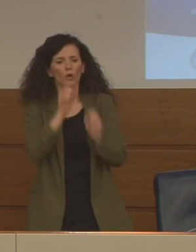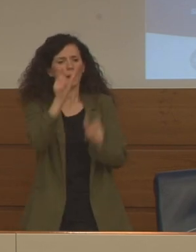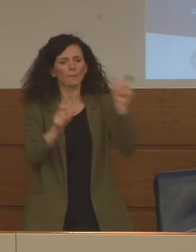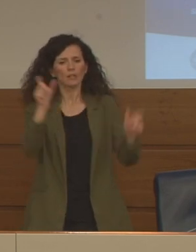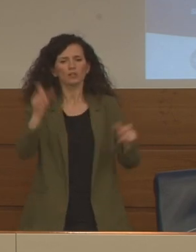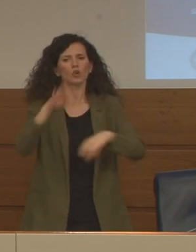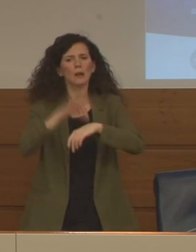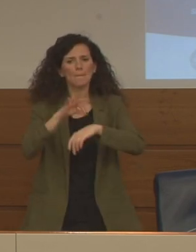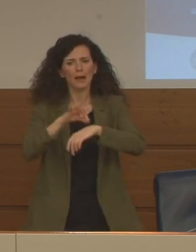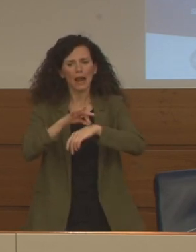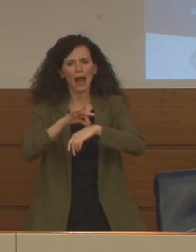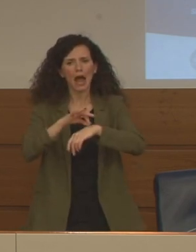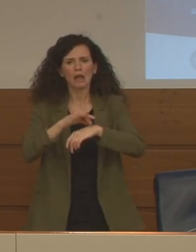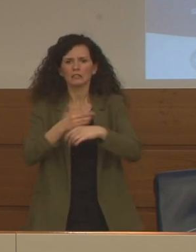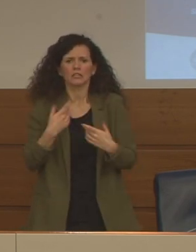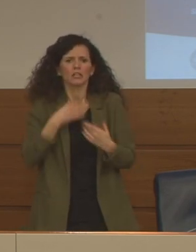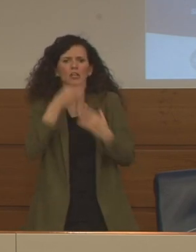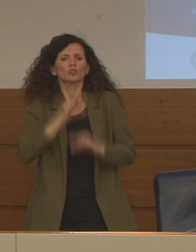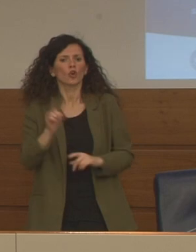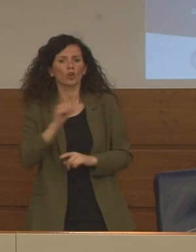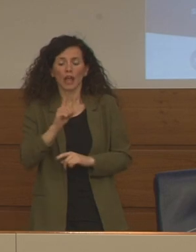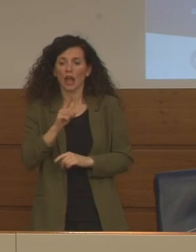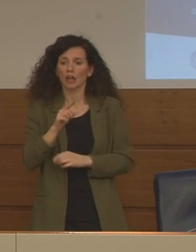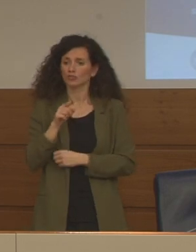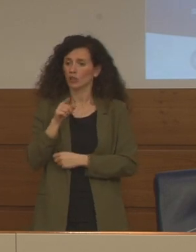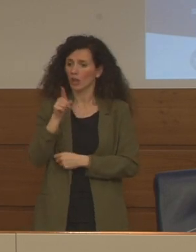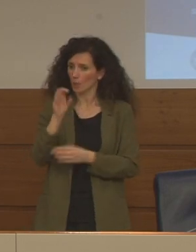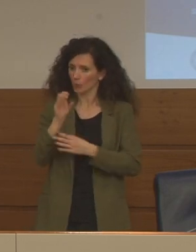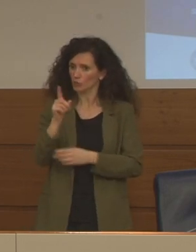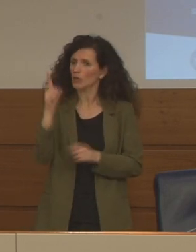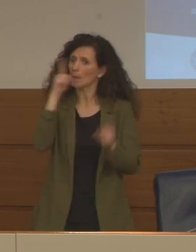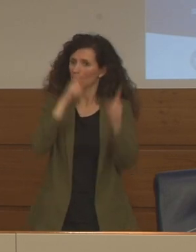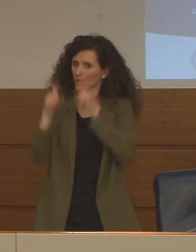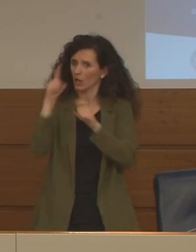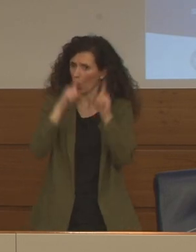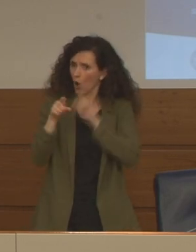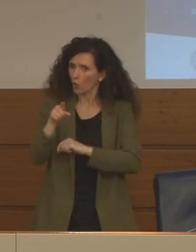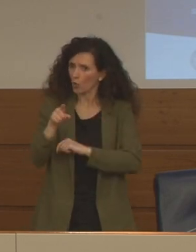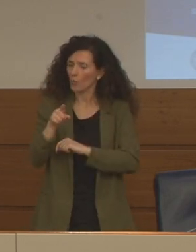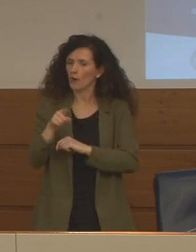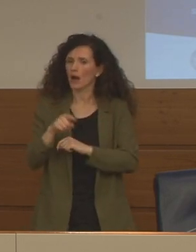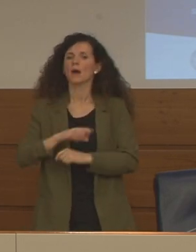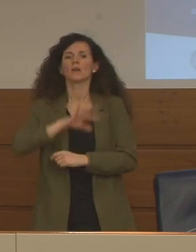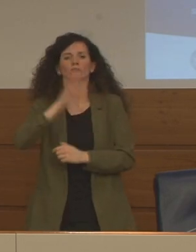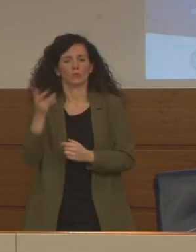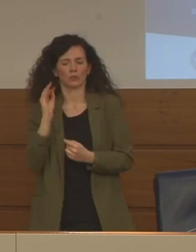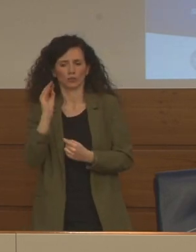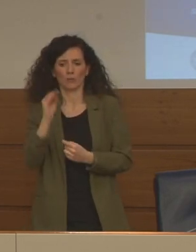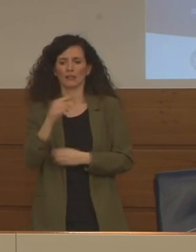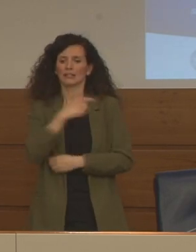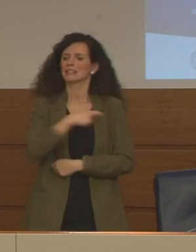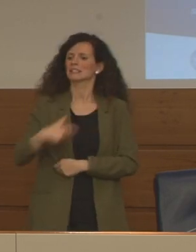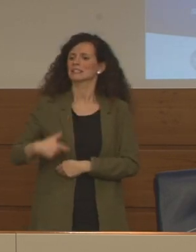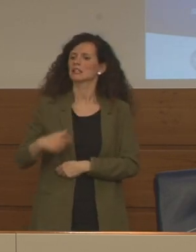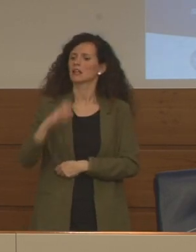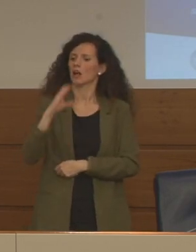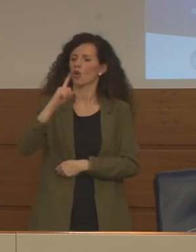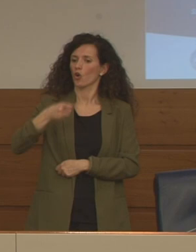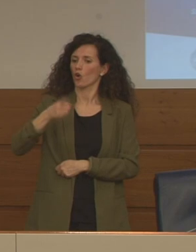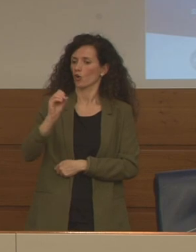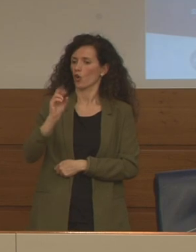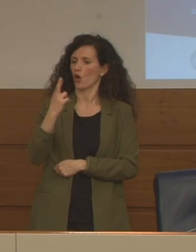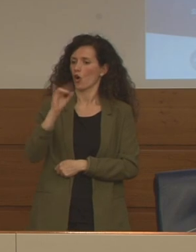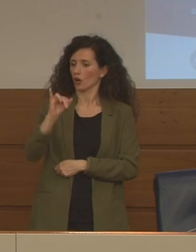preoccupa un'altra domanda sempre legata a questo quando il sindaco gori dice che il